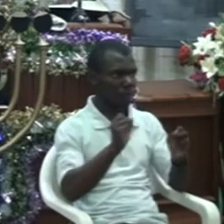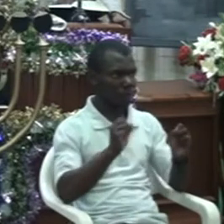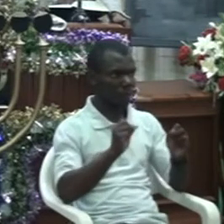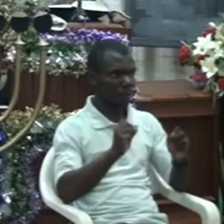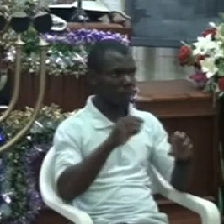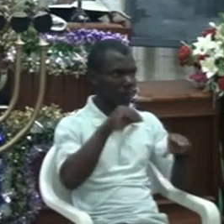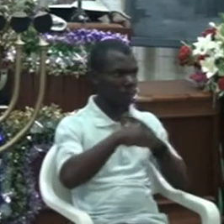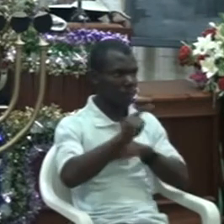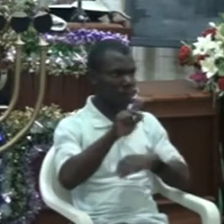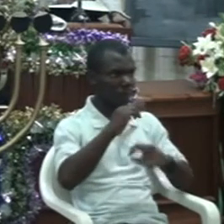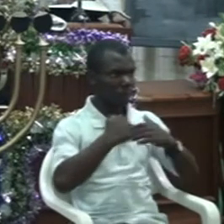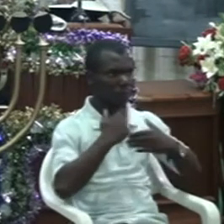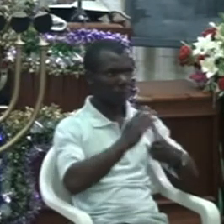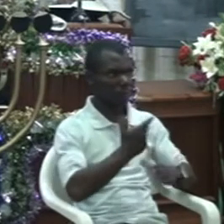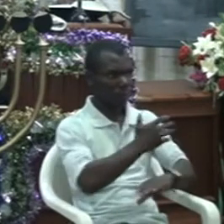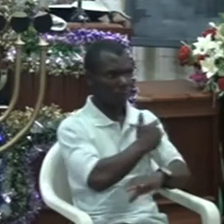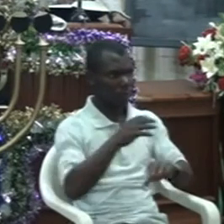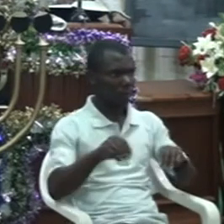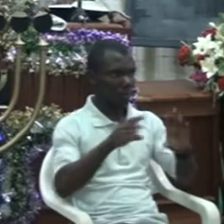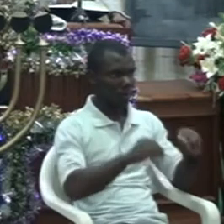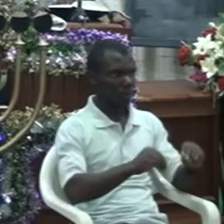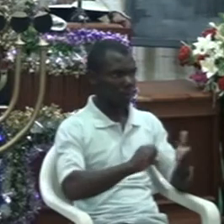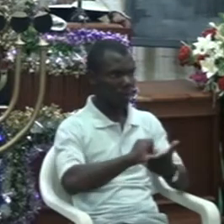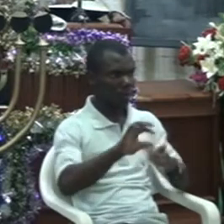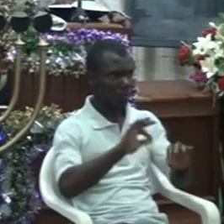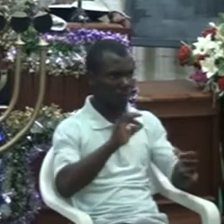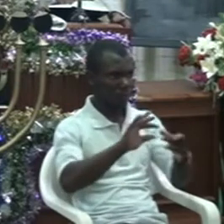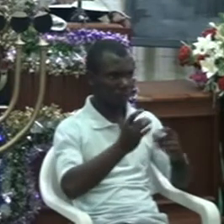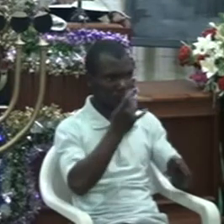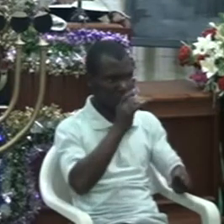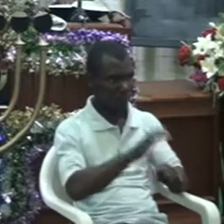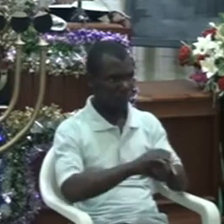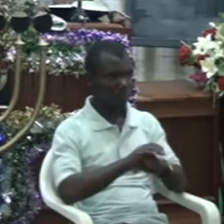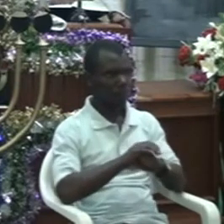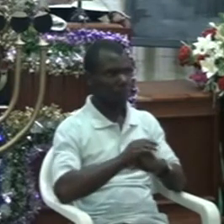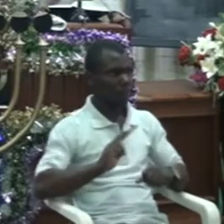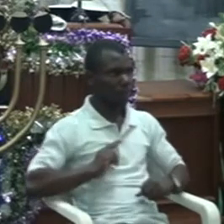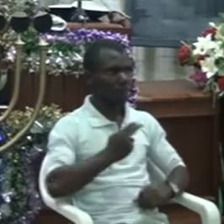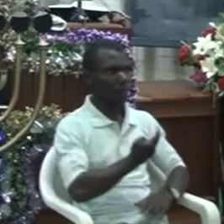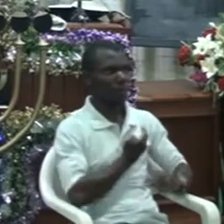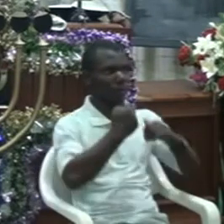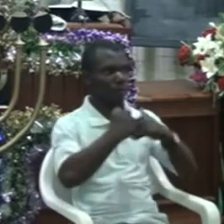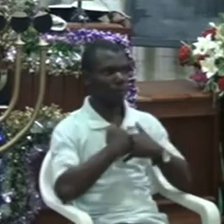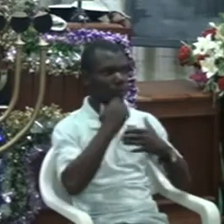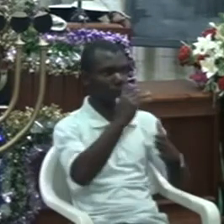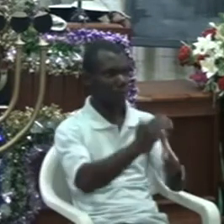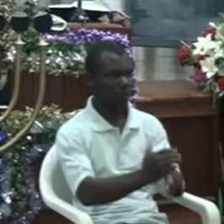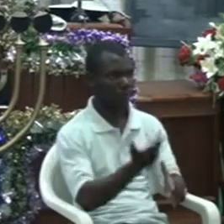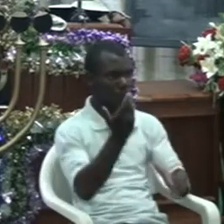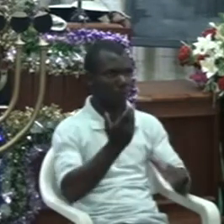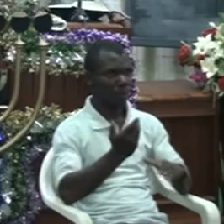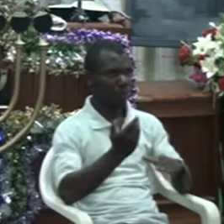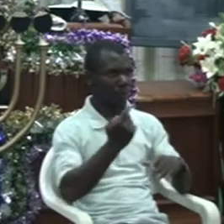vile na kutiwa muhuri wa Roho Mtakatifu ya ahadi. Ah, tuliamini. Nous avons cru.